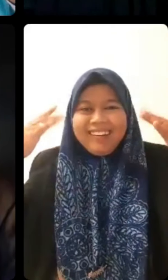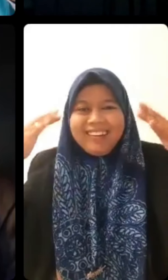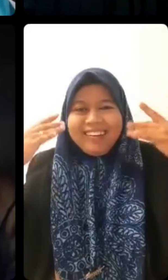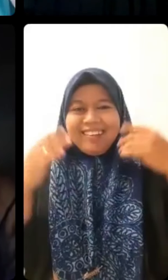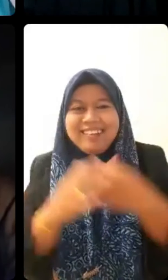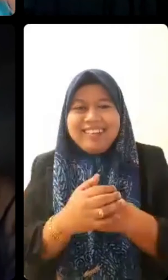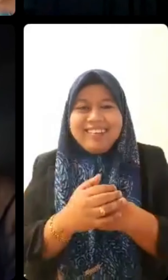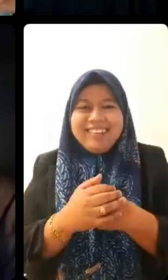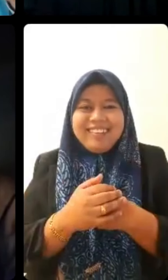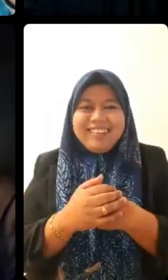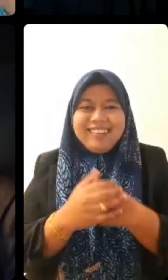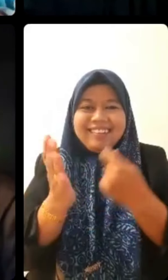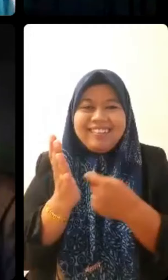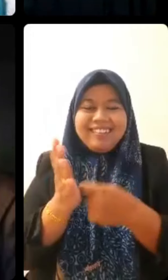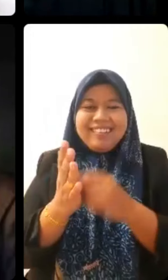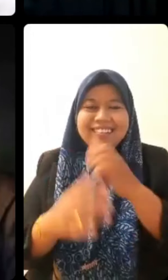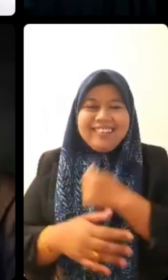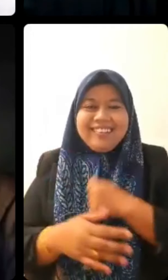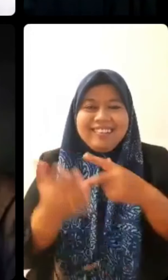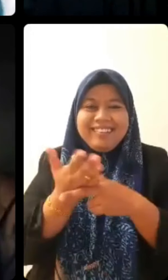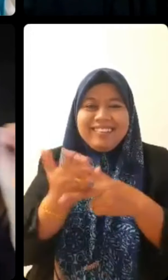Okey. Soalan ini kepada Cik Zaid.